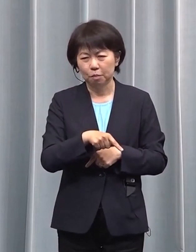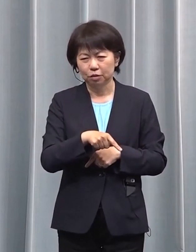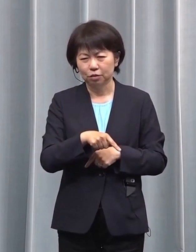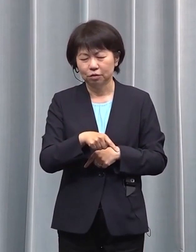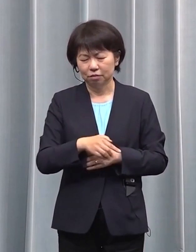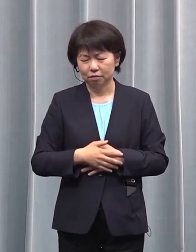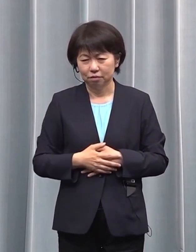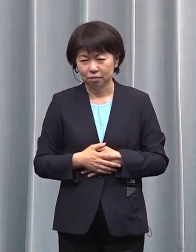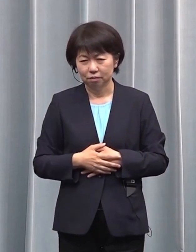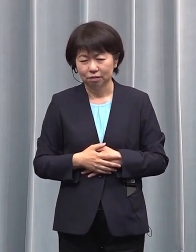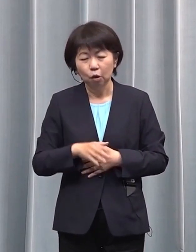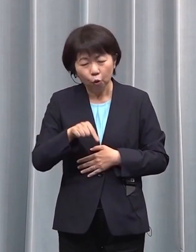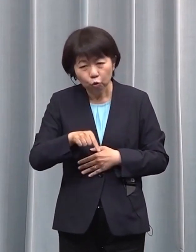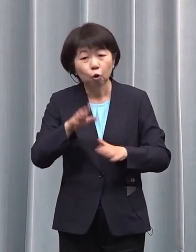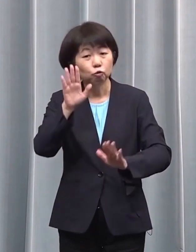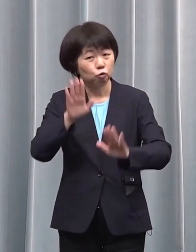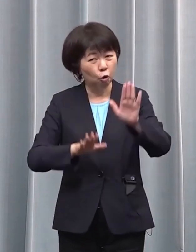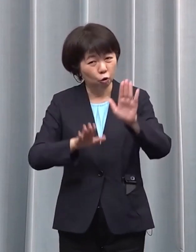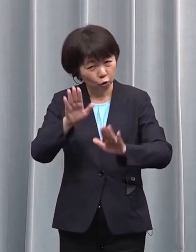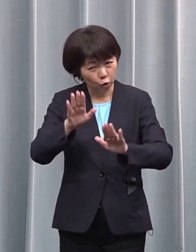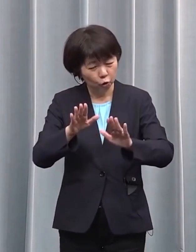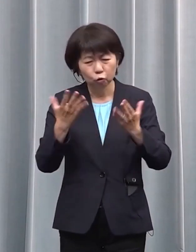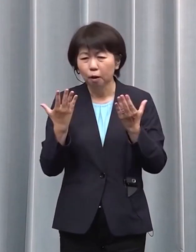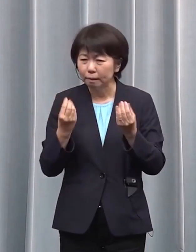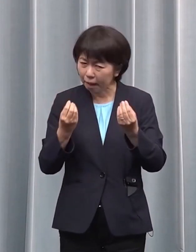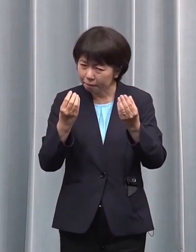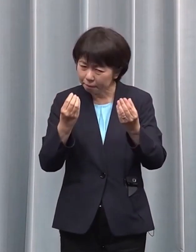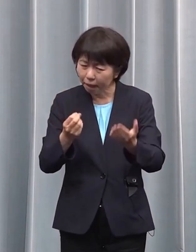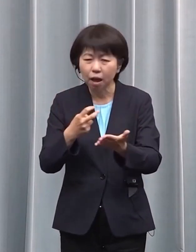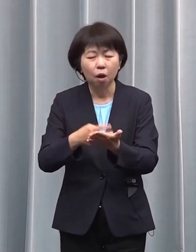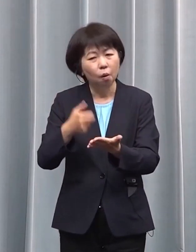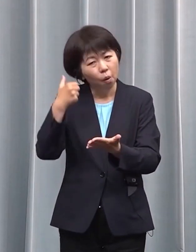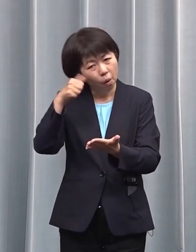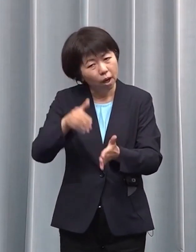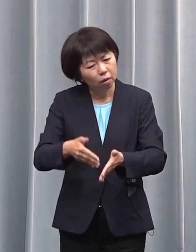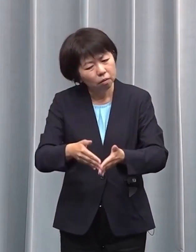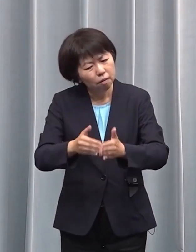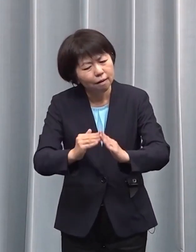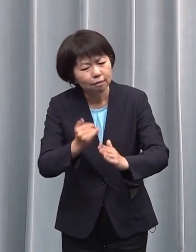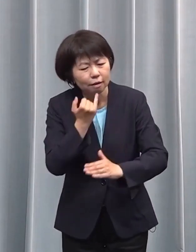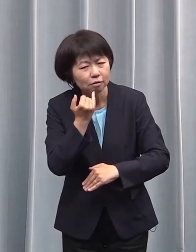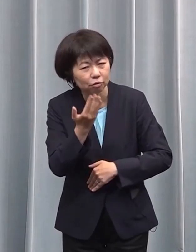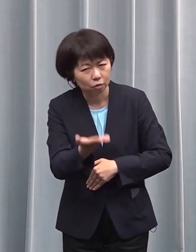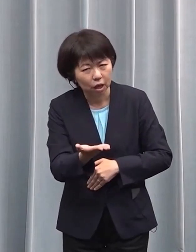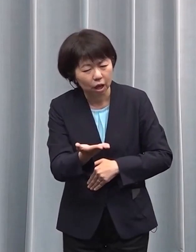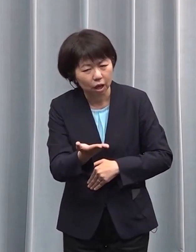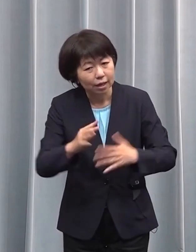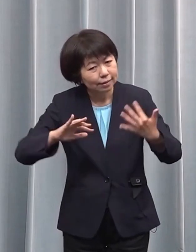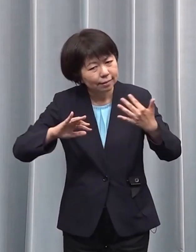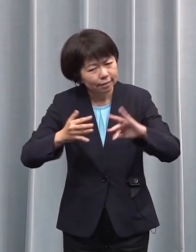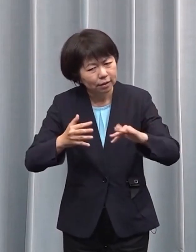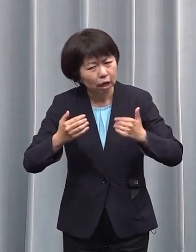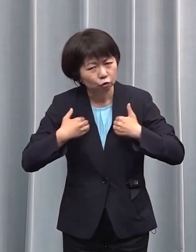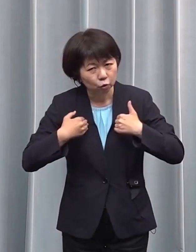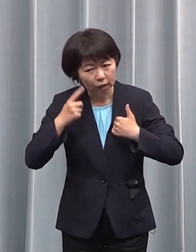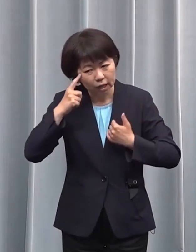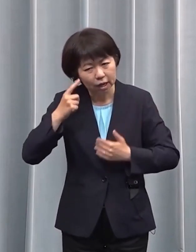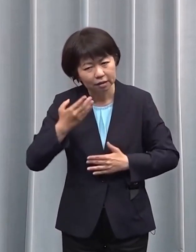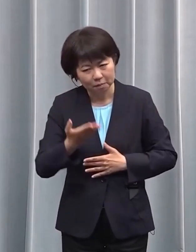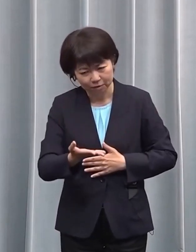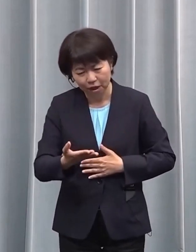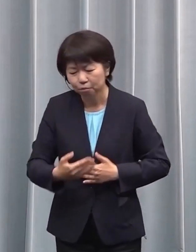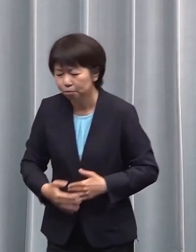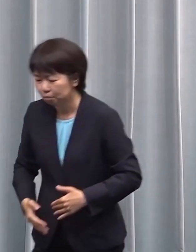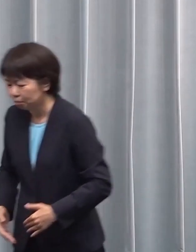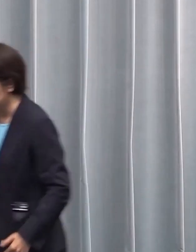でそのまま本当に法案を通していいのかどうかですね、ここは十分審議が必要だというふうにお考えでしょうか。 その委員